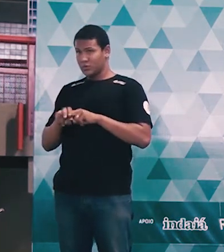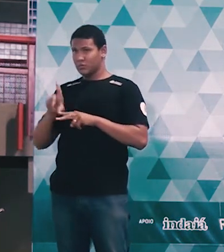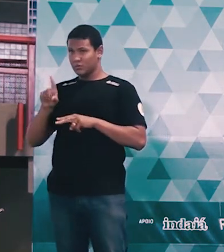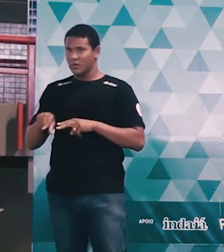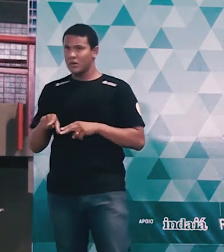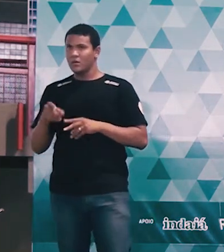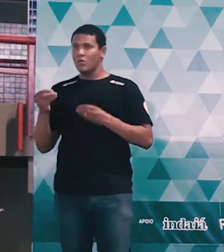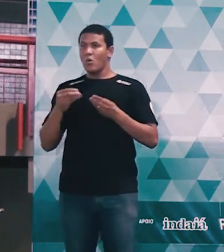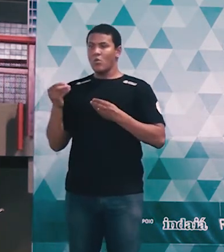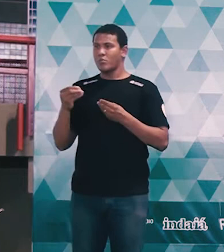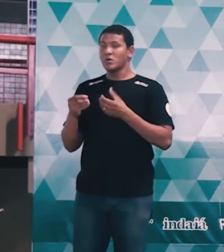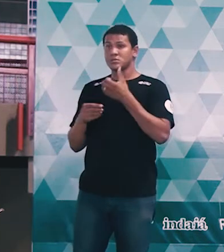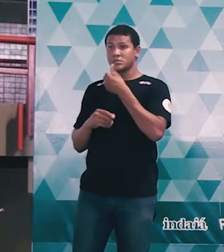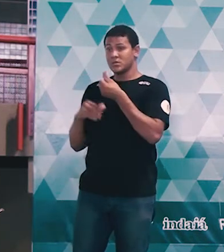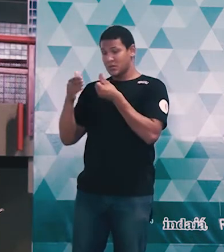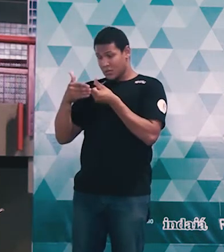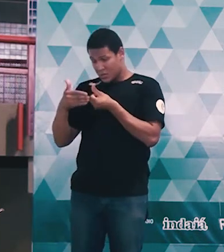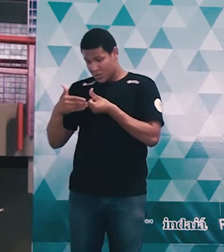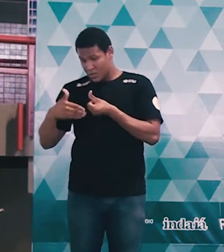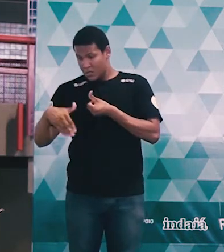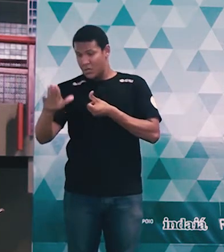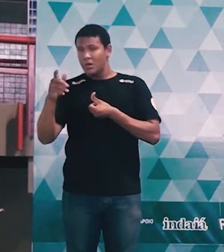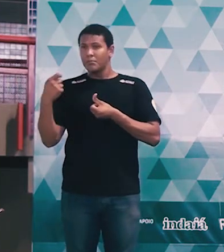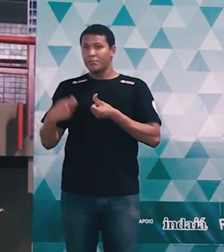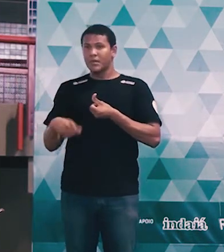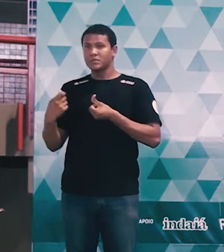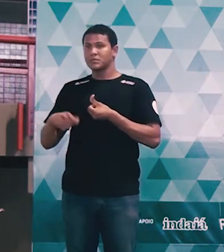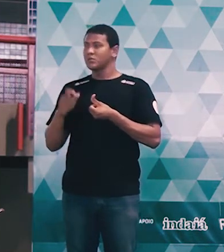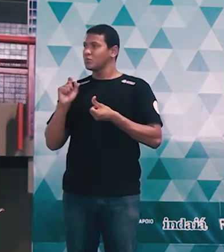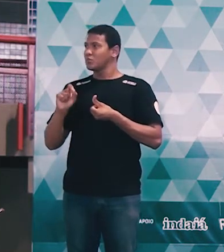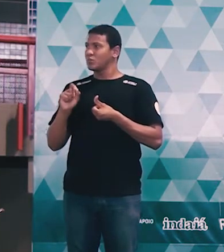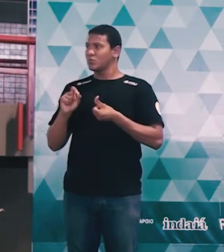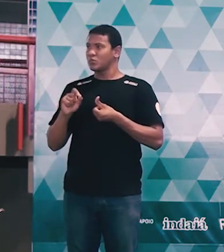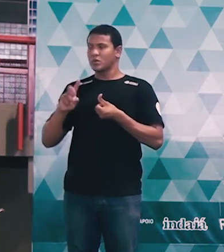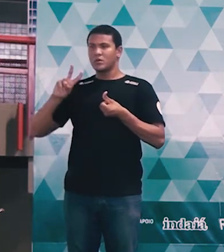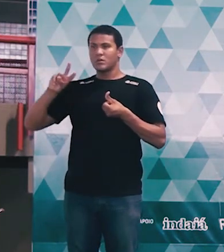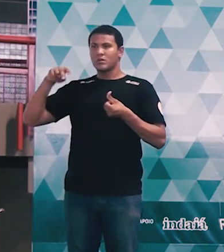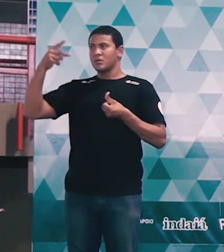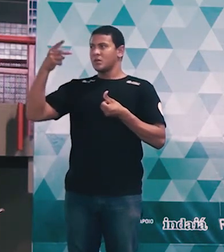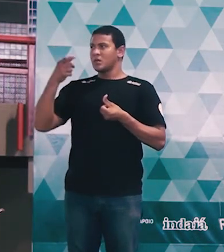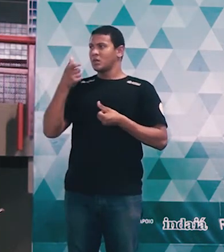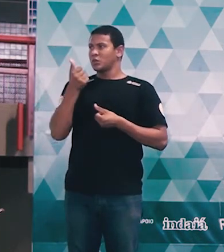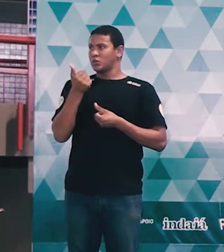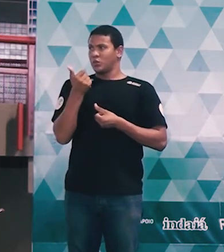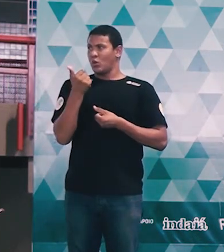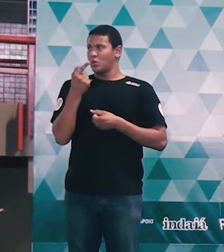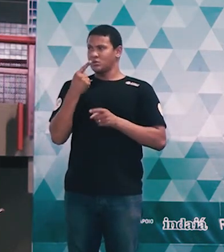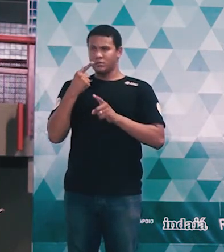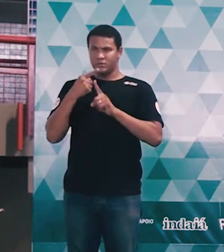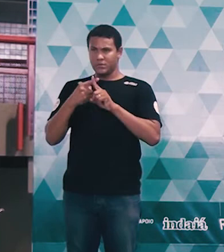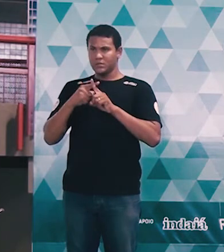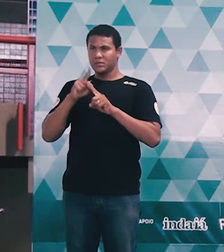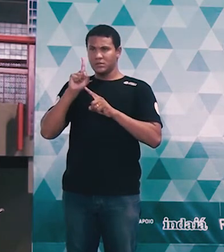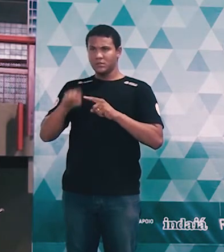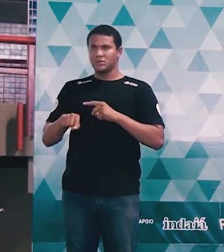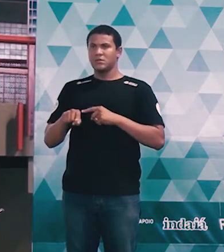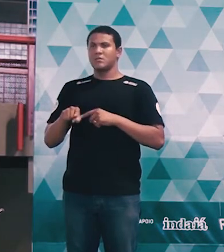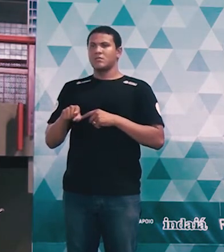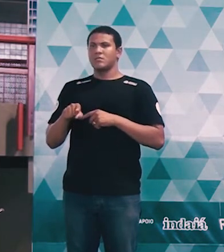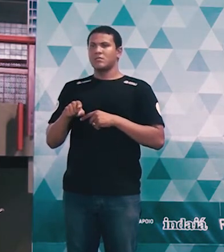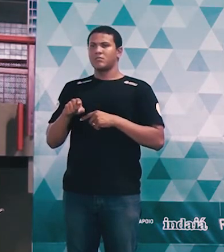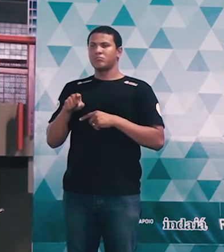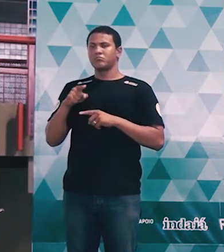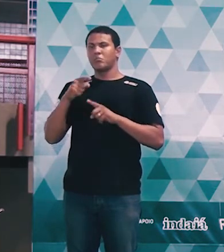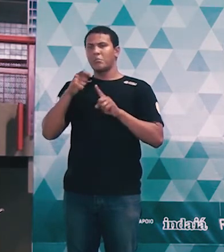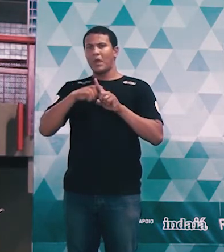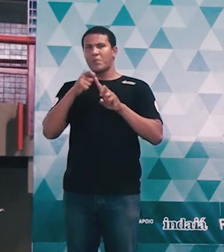os próximos meses tem que ser 12 vezes a média das quantidades mensais dessas